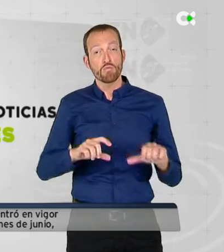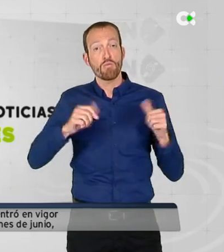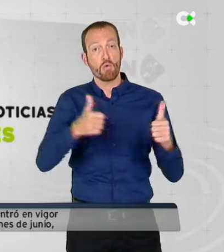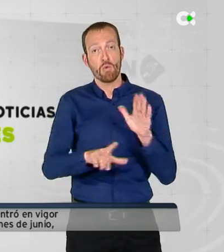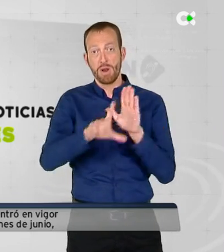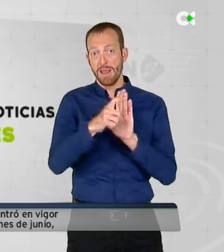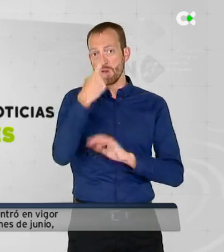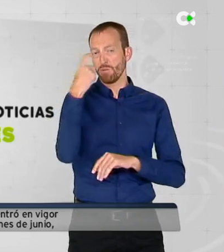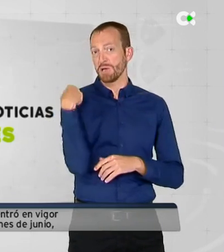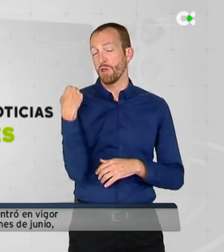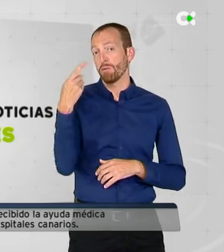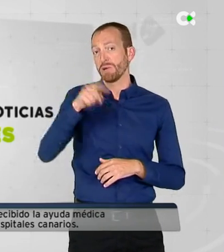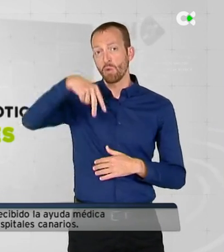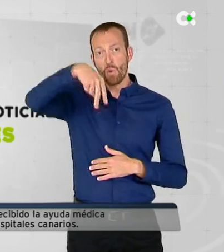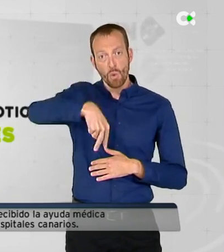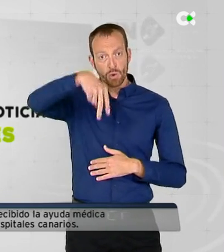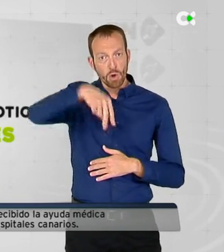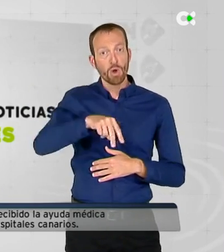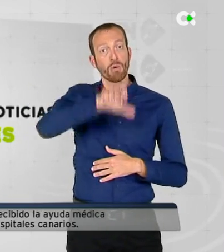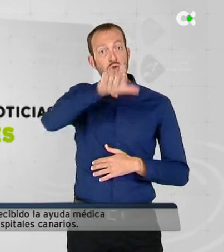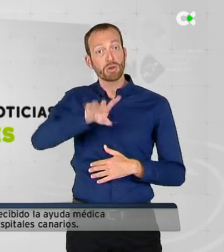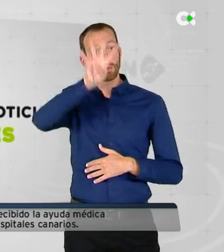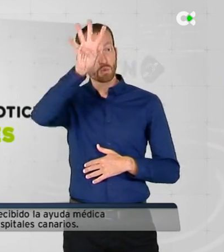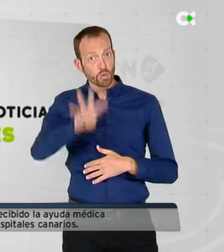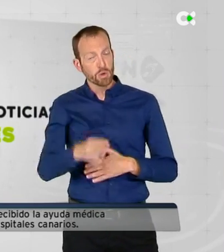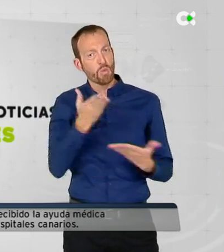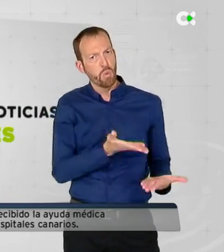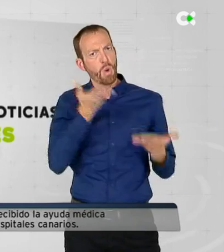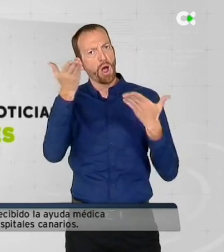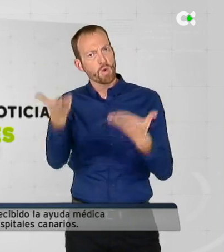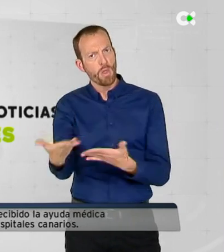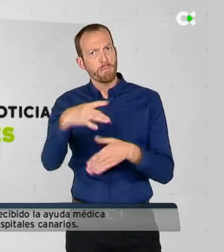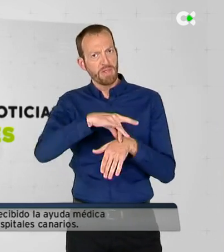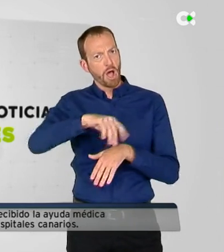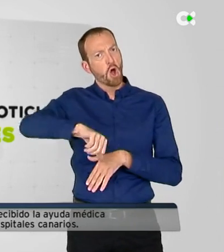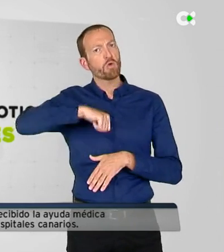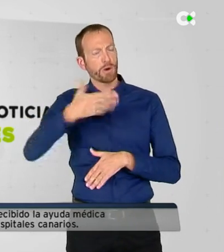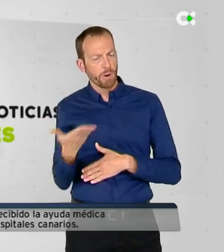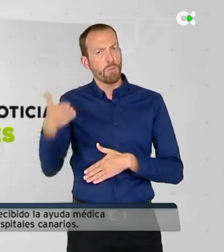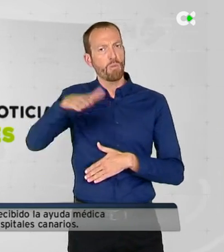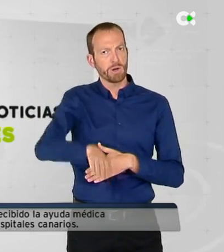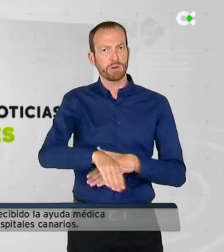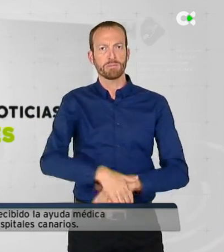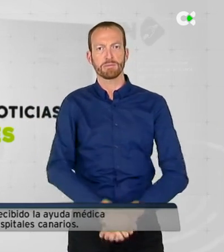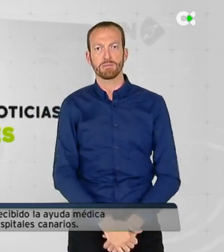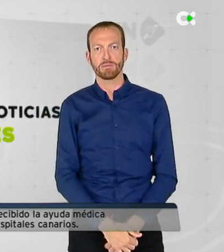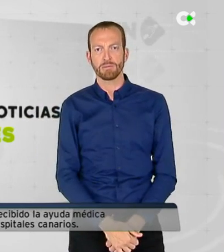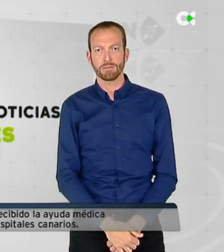vigor el pasado mes de junio, cuatro personas han recibido la ayuda médica para morir en hospitales canarios.